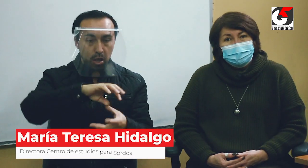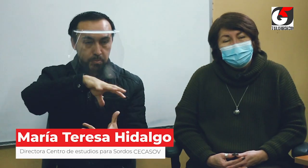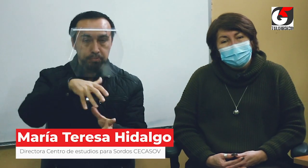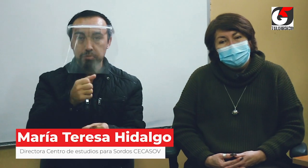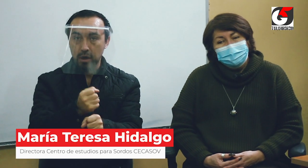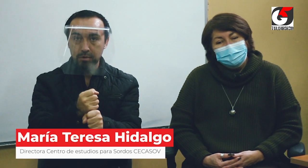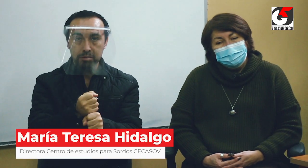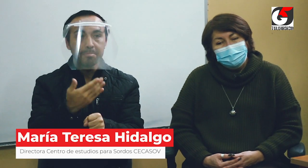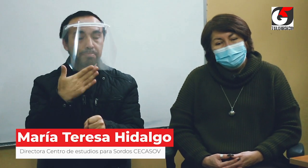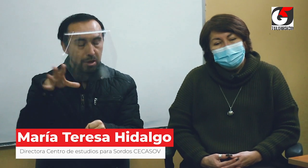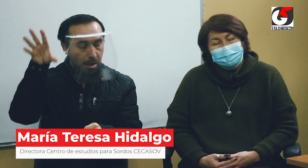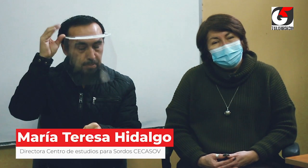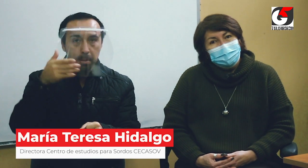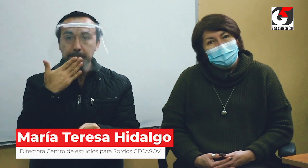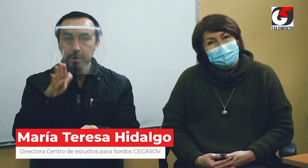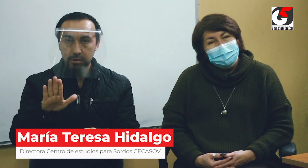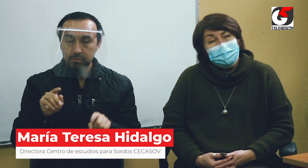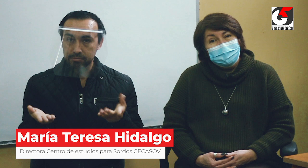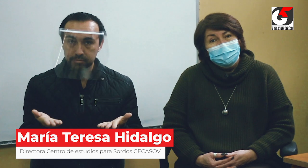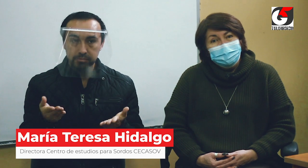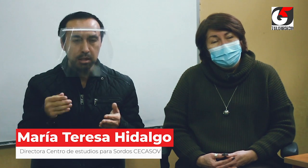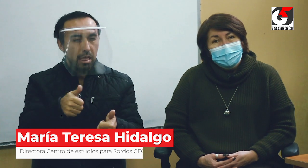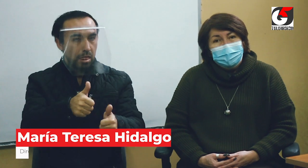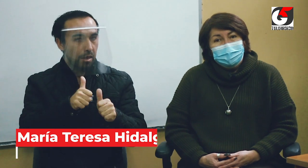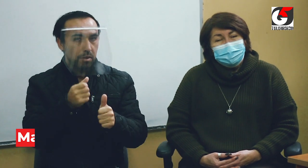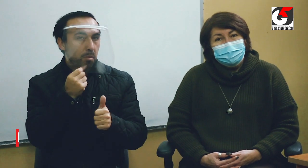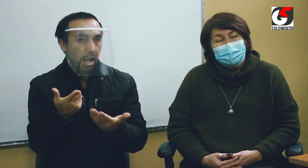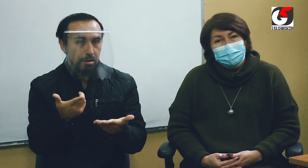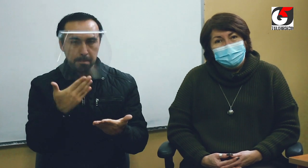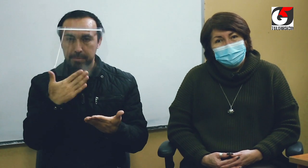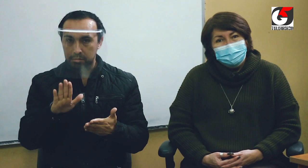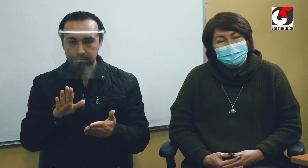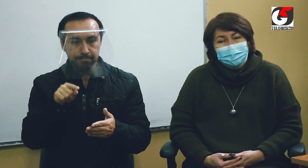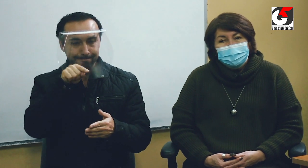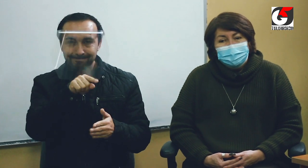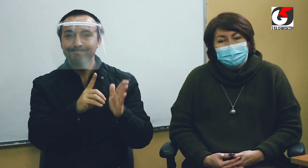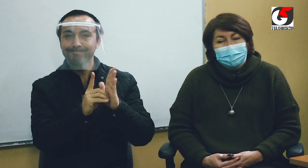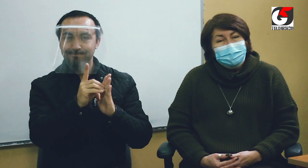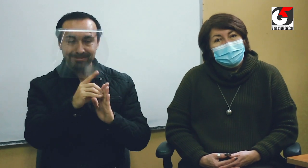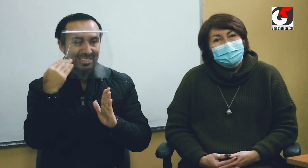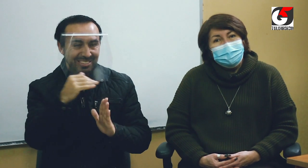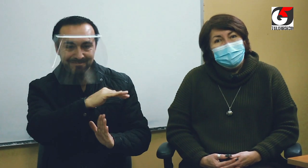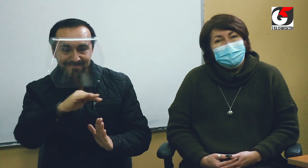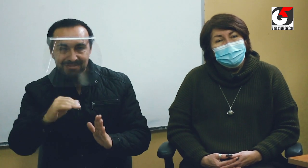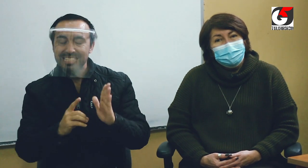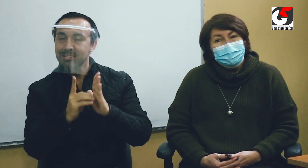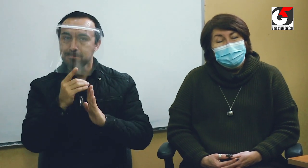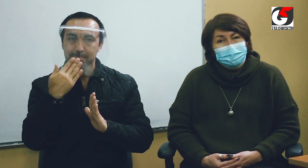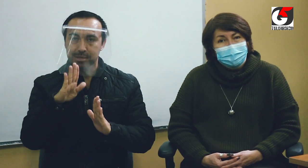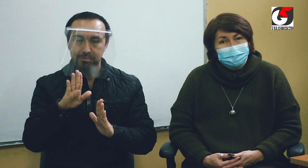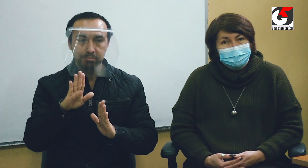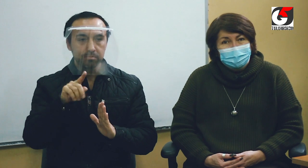Sobre todo, nuestro mayor desafío es desarrollar en ellos la habilitación de